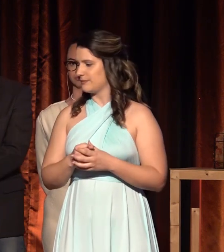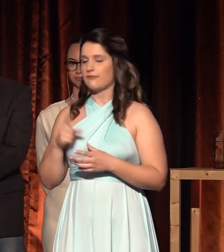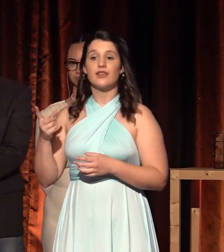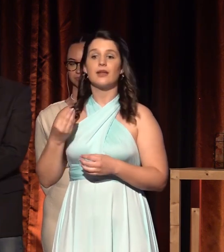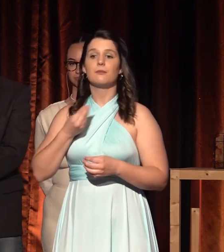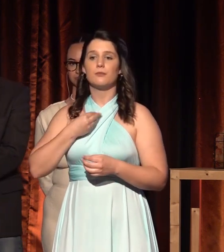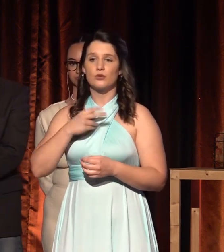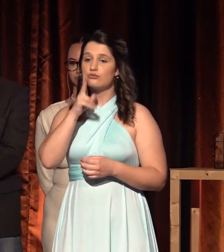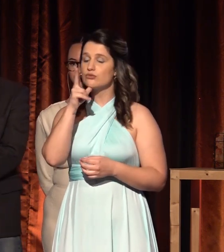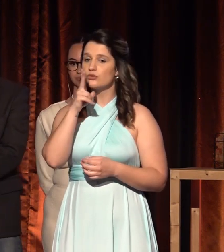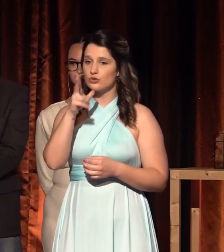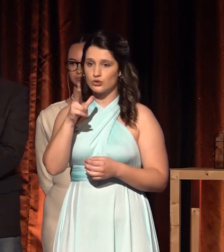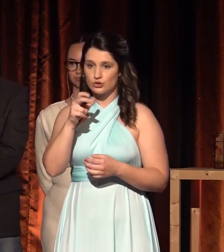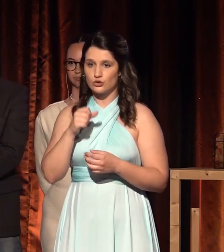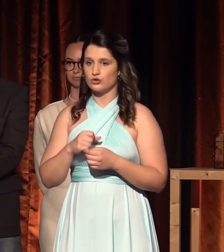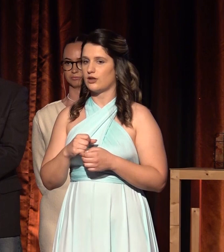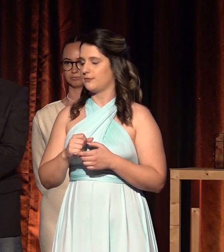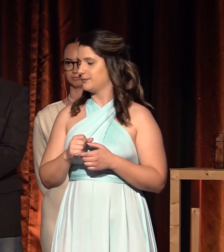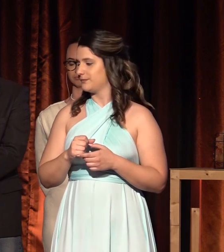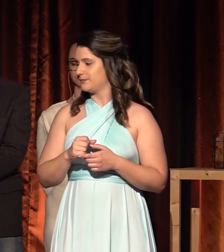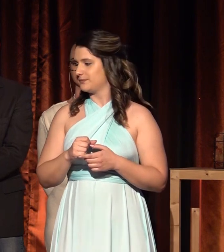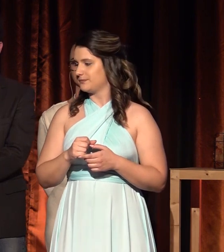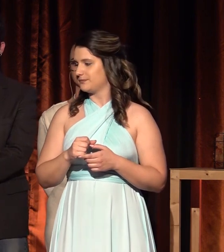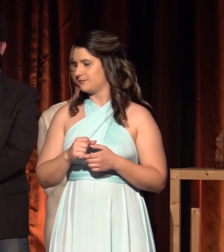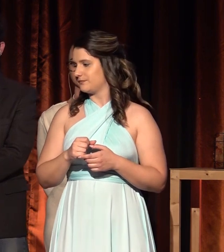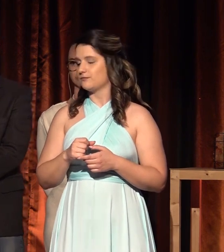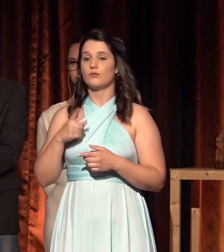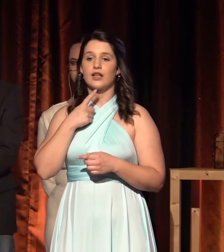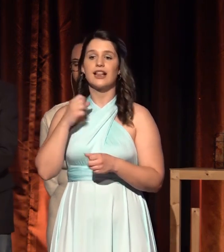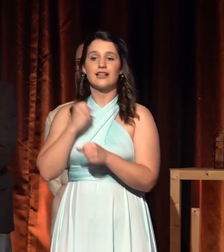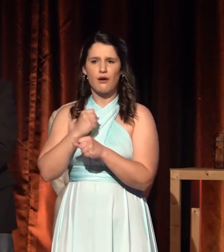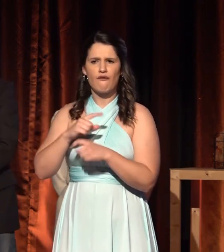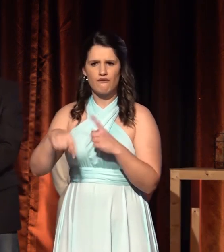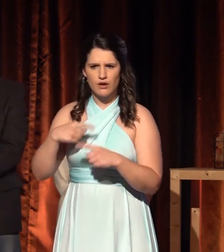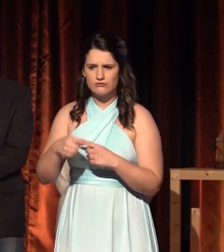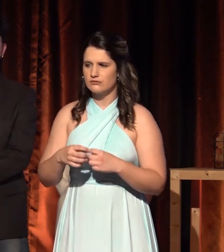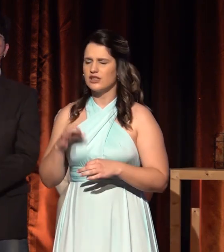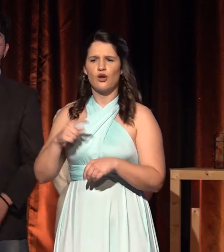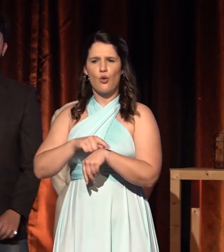vinc. Vinc d'una família de Tortosa, honrada, treballadora,